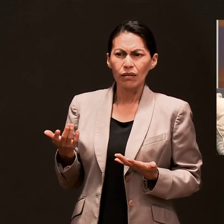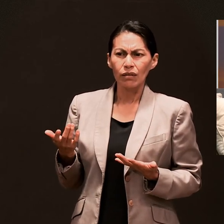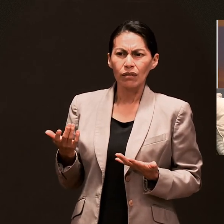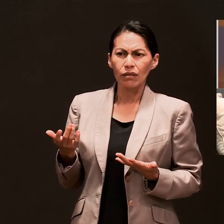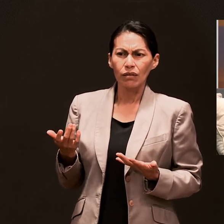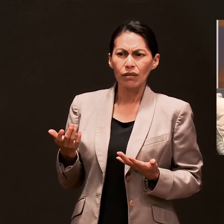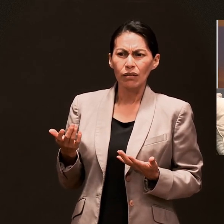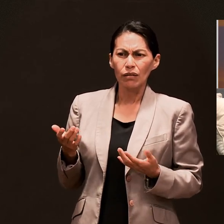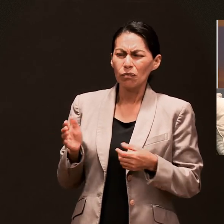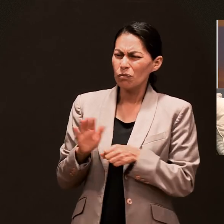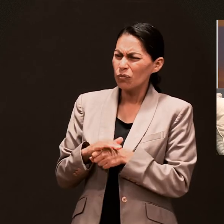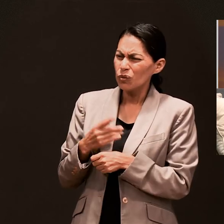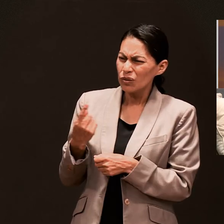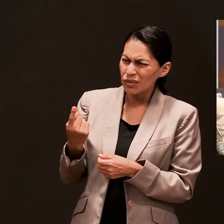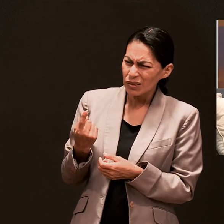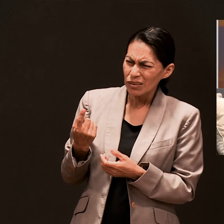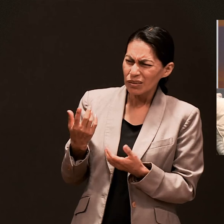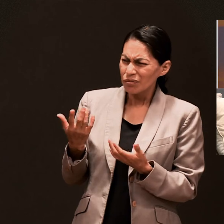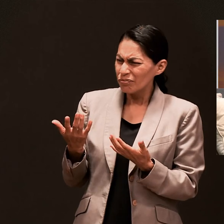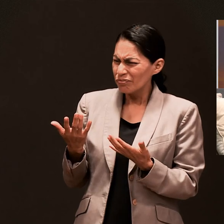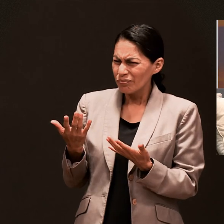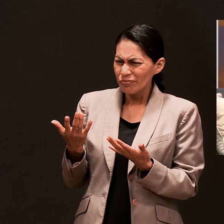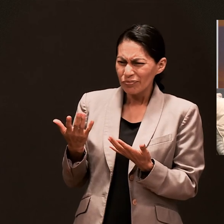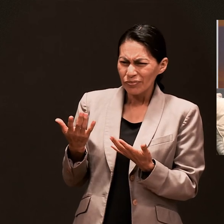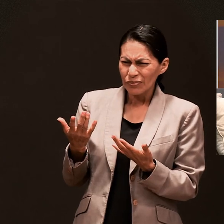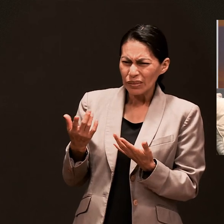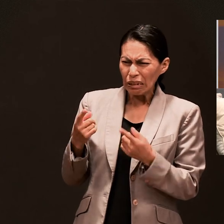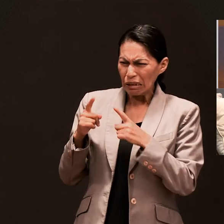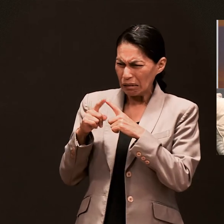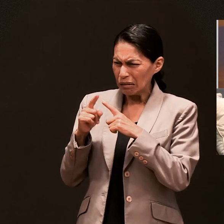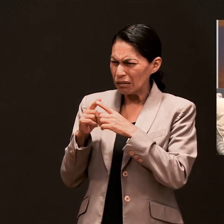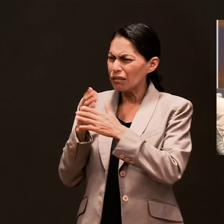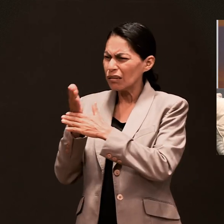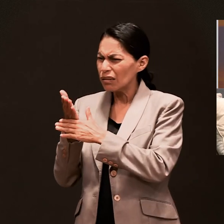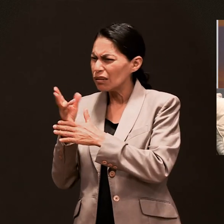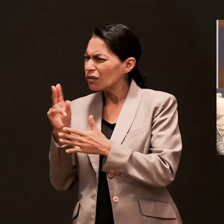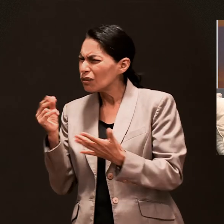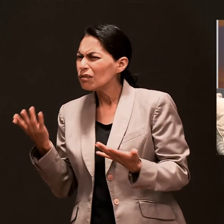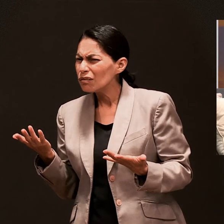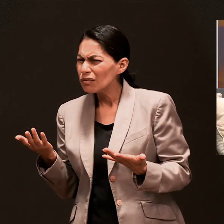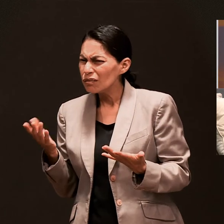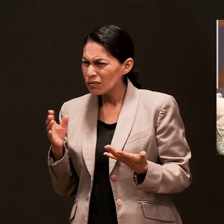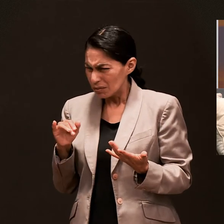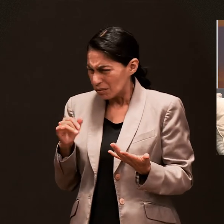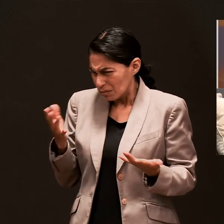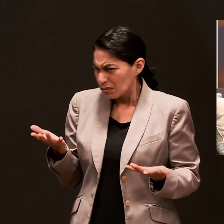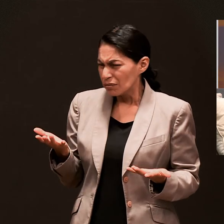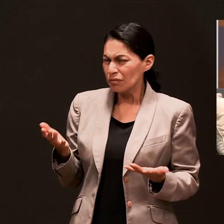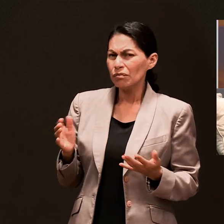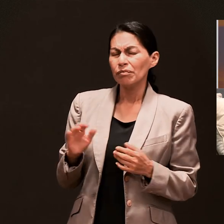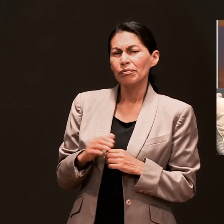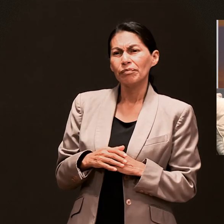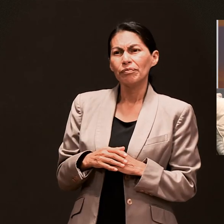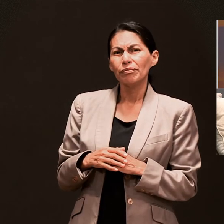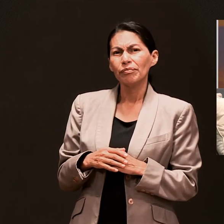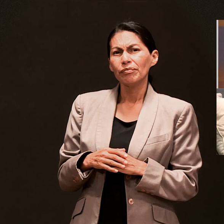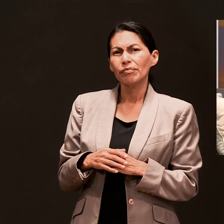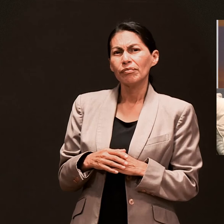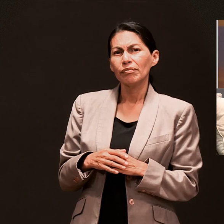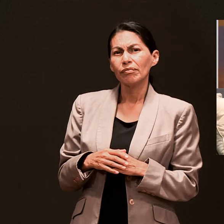así literal Qué estamos haciendo de nuestras vidas Por qué no comenzamos a ir a la iglesia